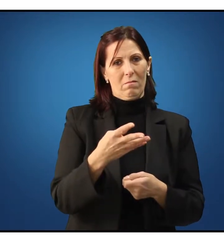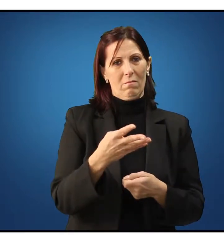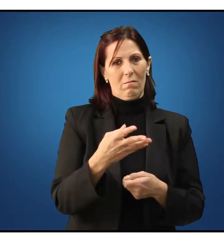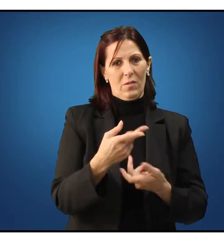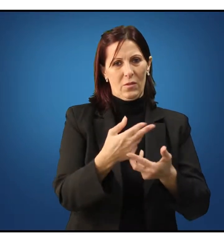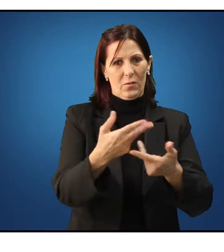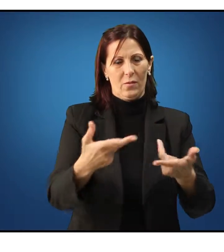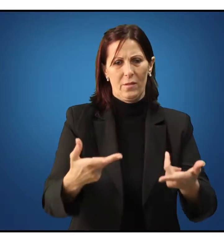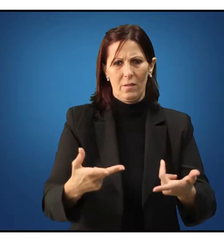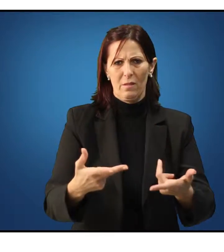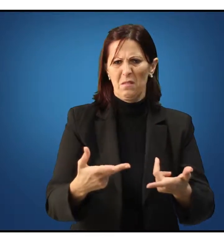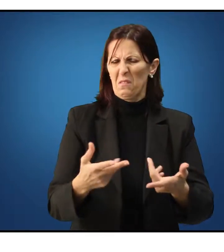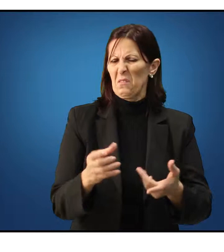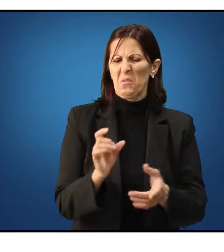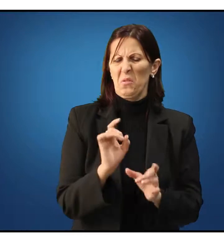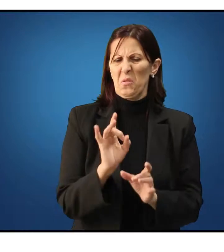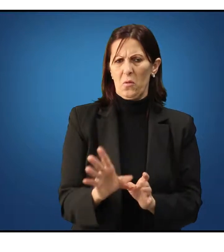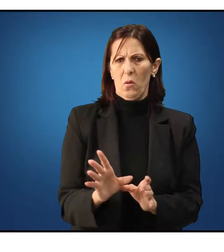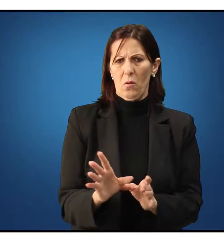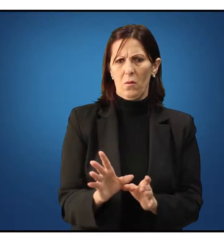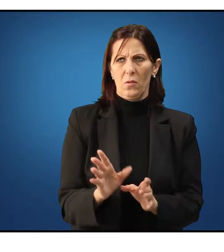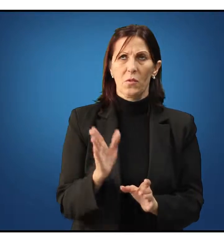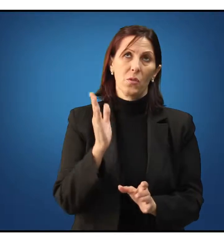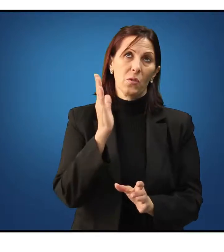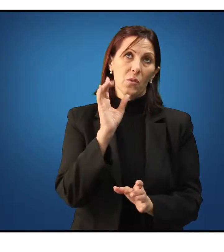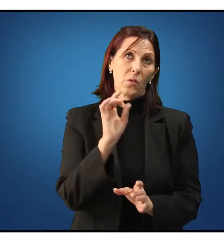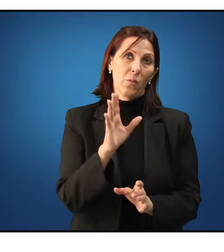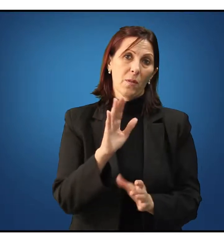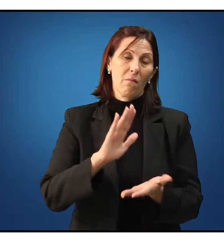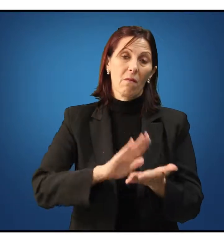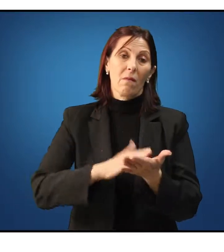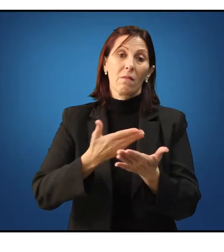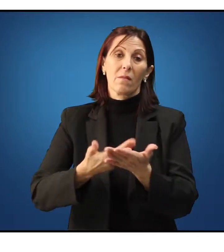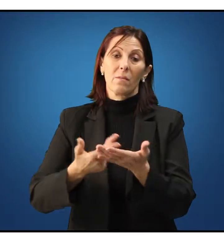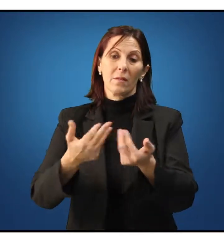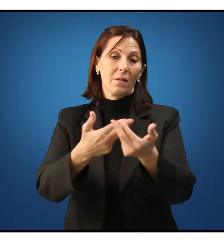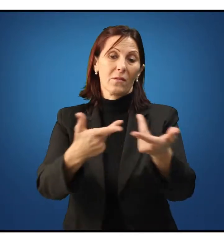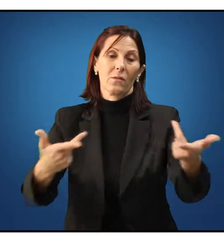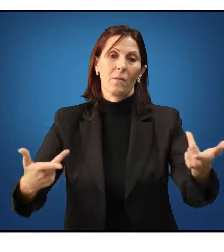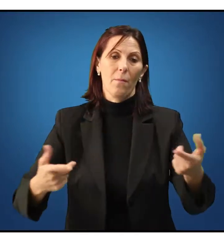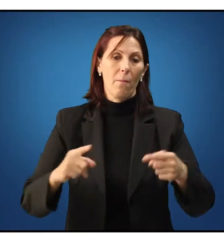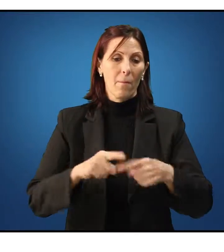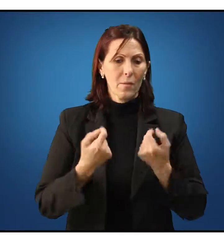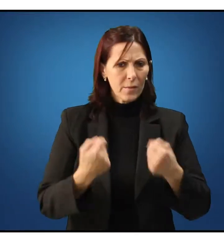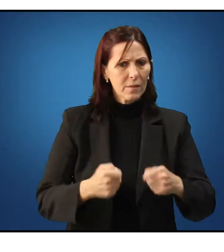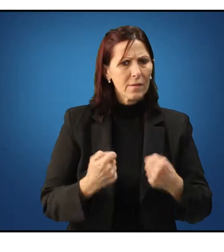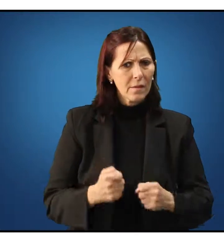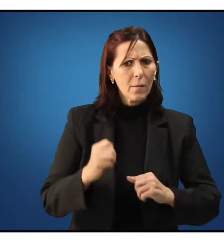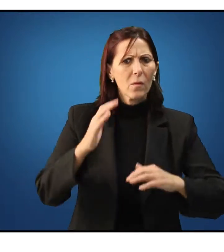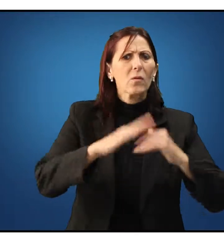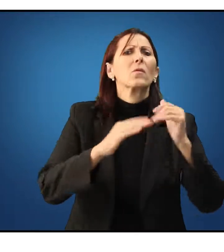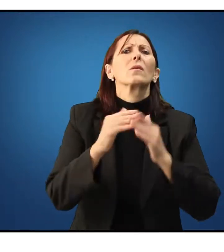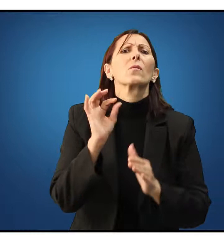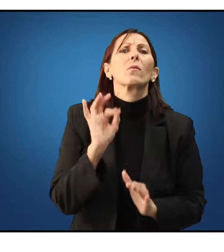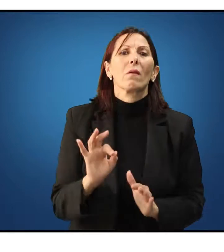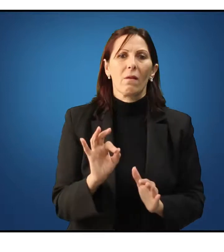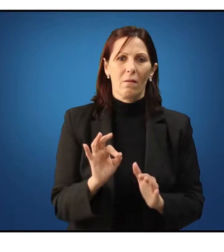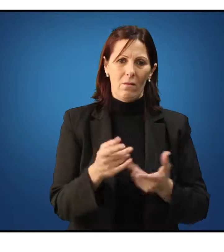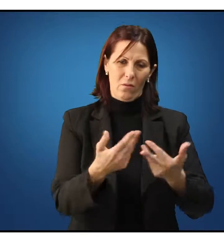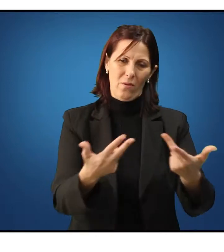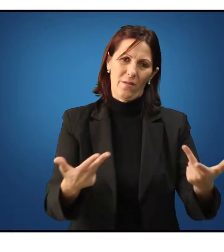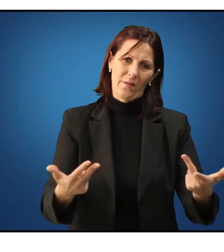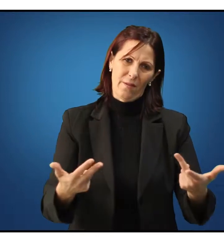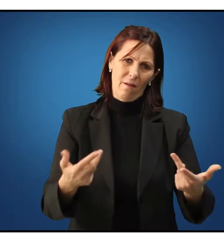basta ser só para interpretar as coisas, ele tem que servir para produzir algo. Esta ideia